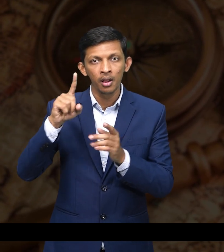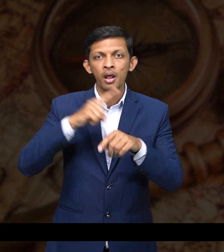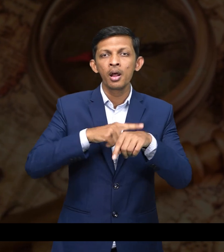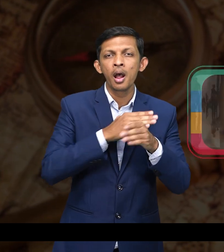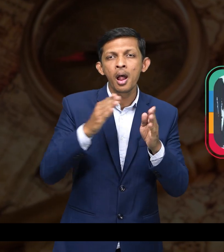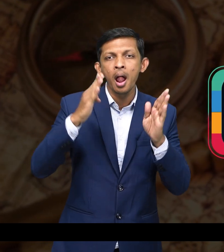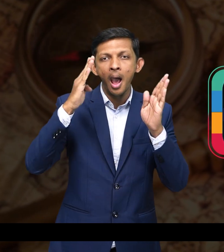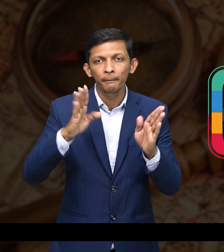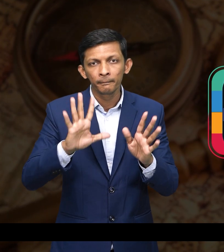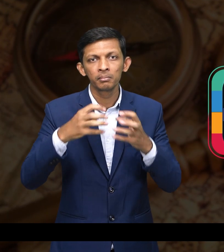సమాజాన్ని